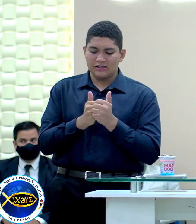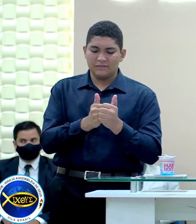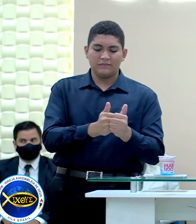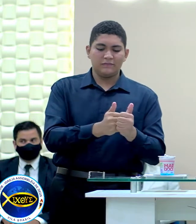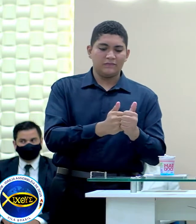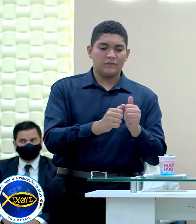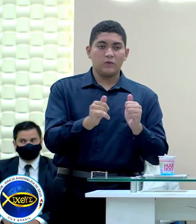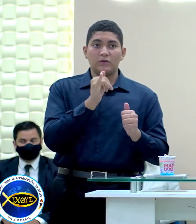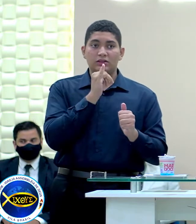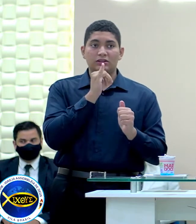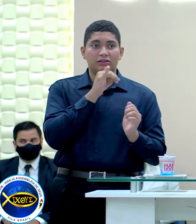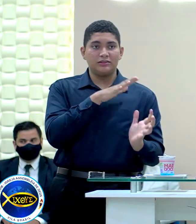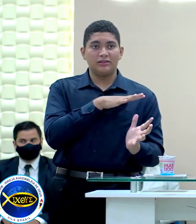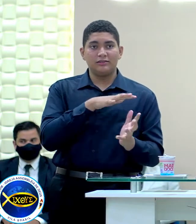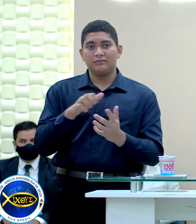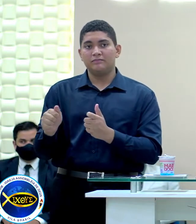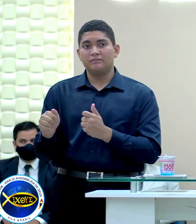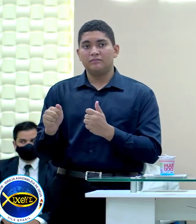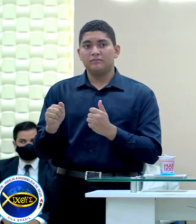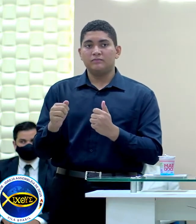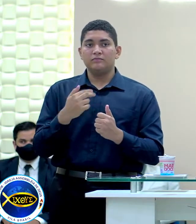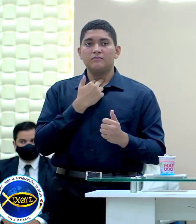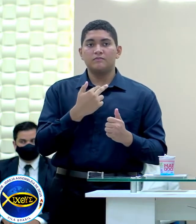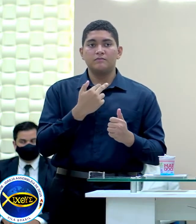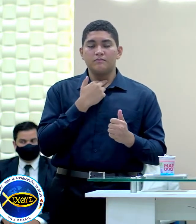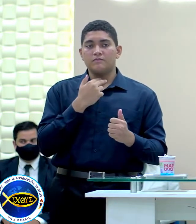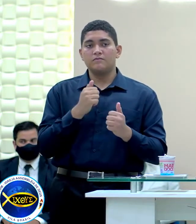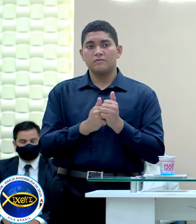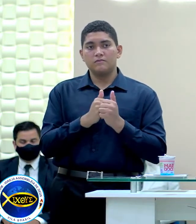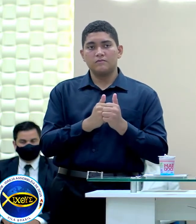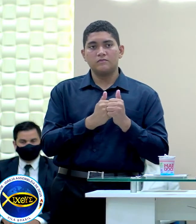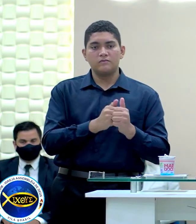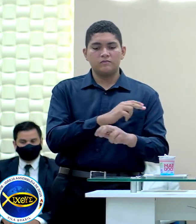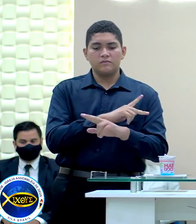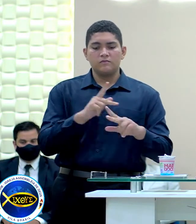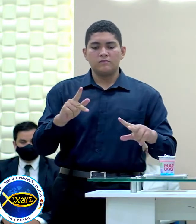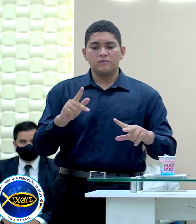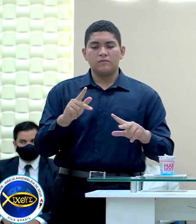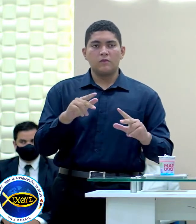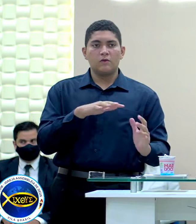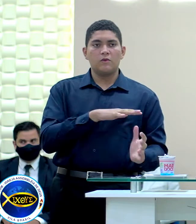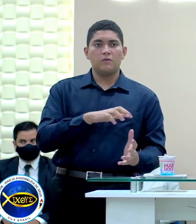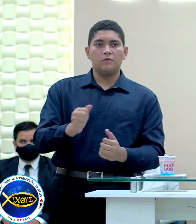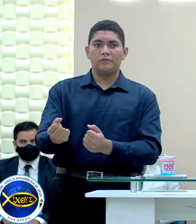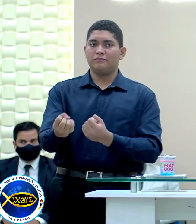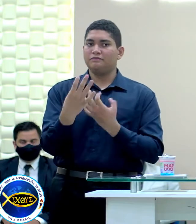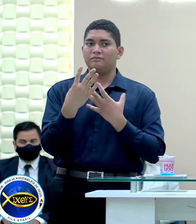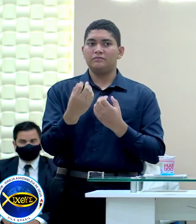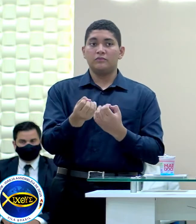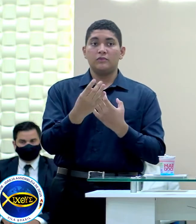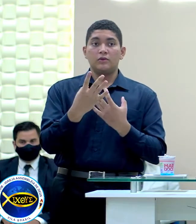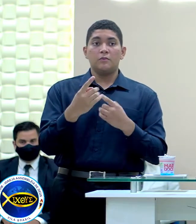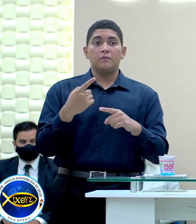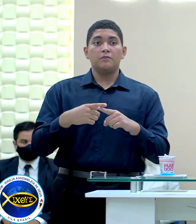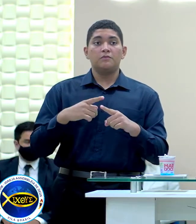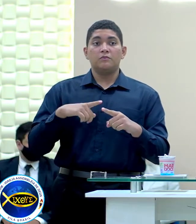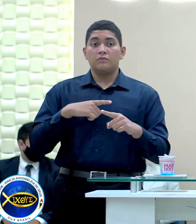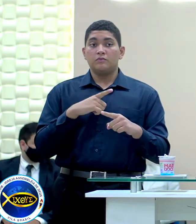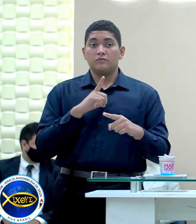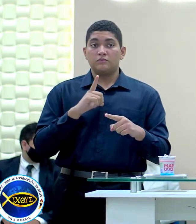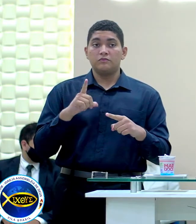não sigamos aquilo que o mundo prega, não, de forma nenhuma. Nós estamos de compromisso